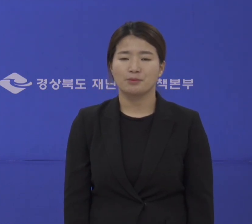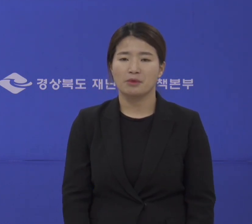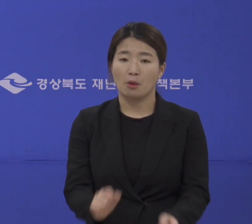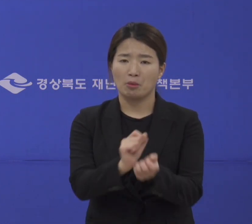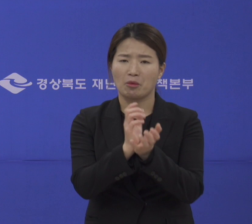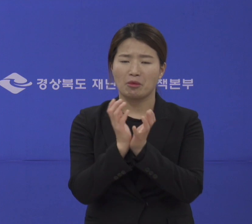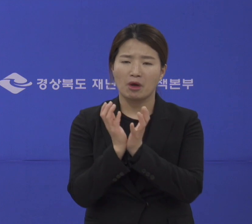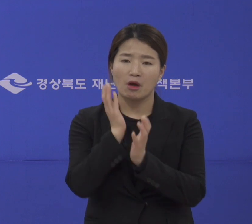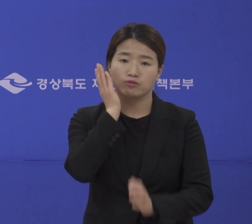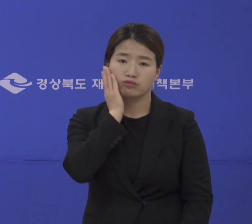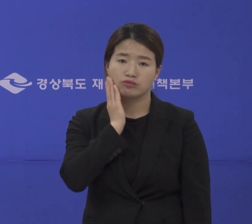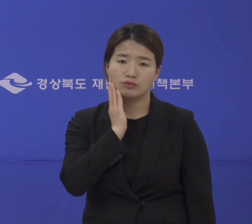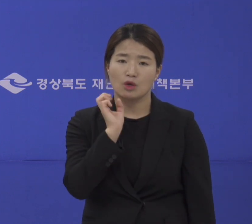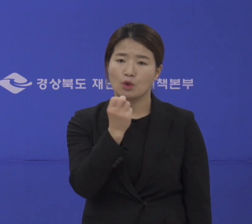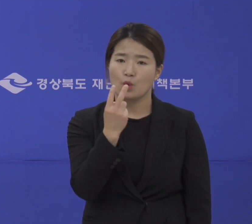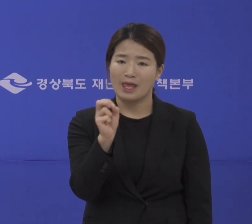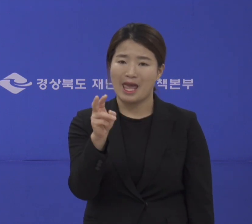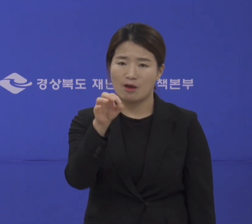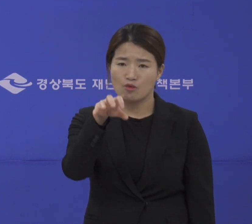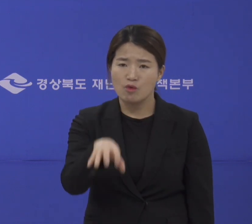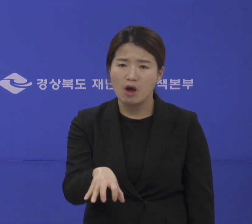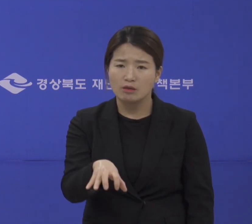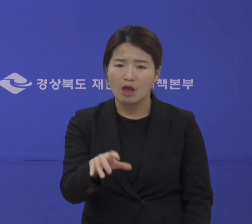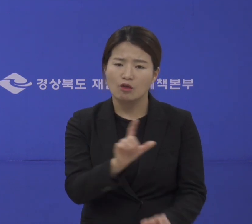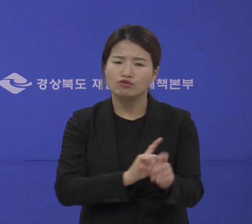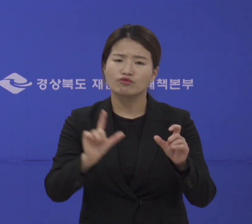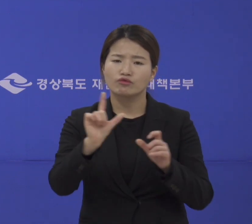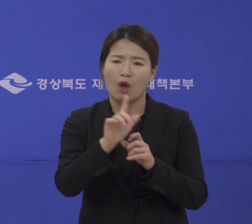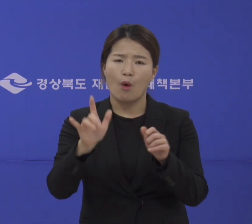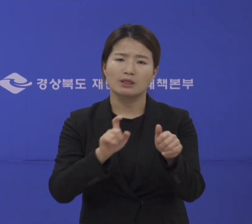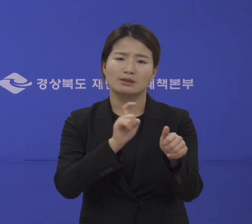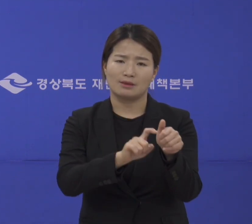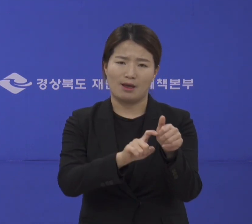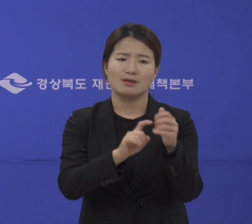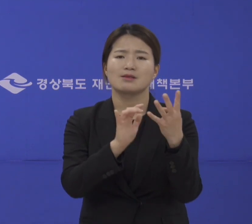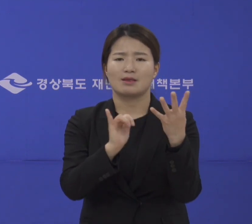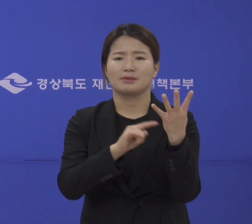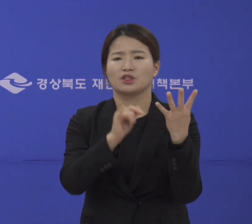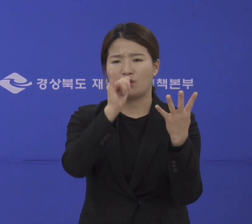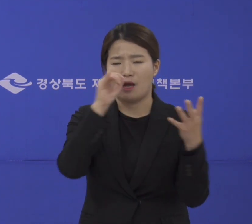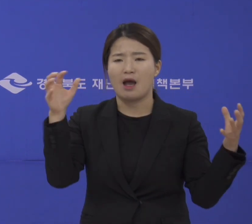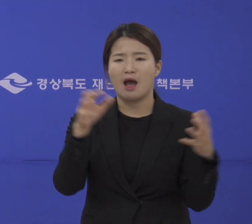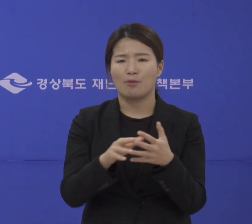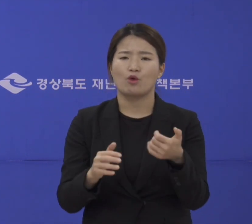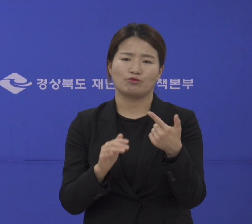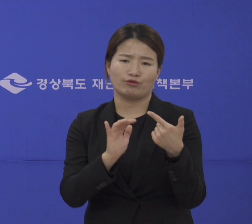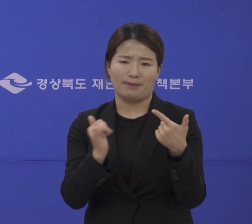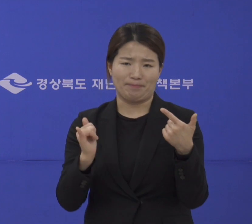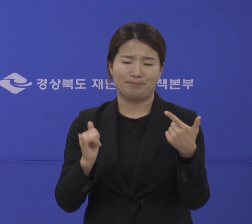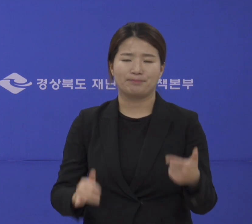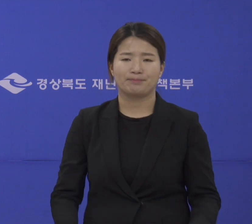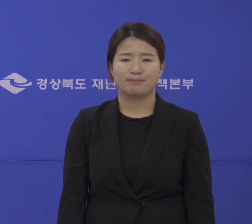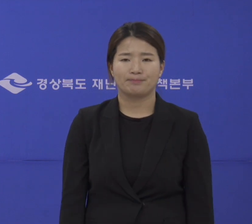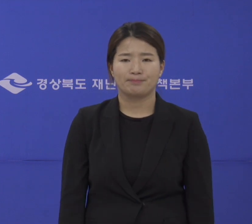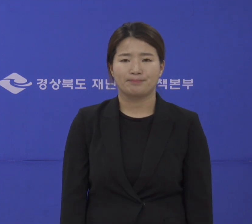봉화의 푸른 요양원에 추가 확진자가 또 4명이 생겨서 총 56명이